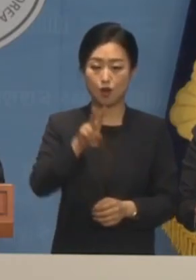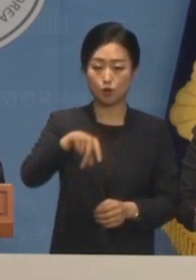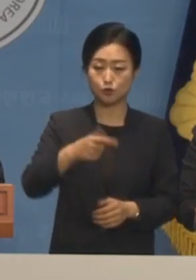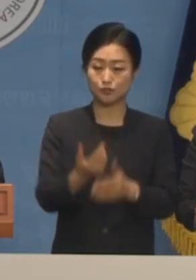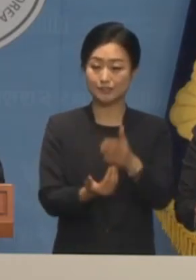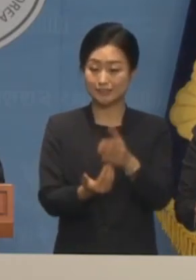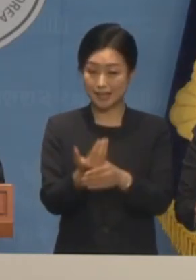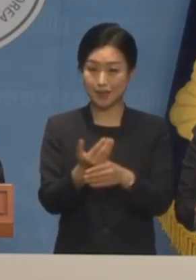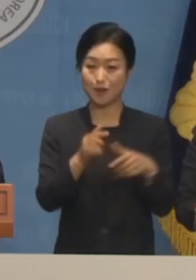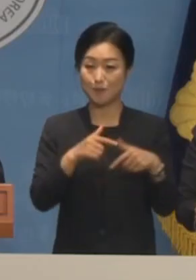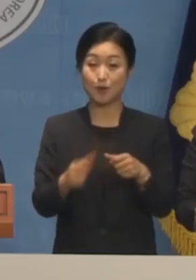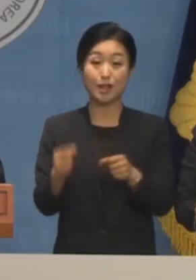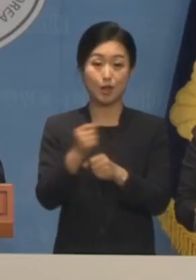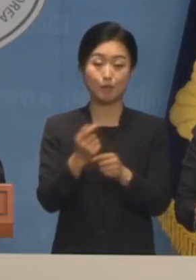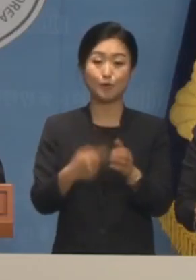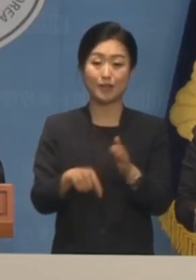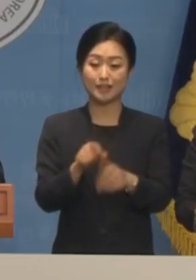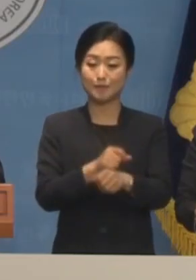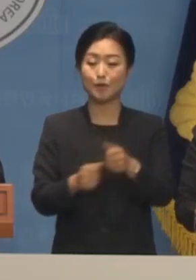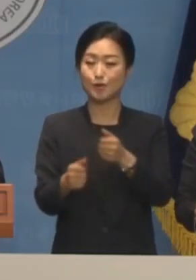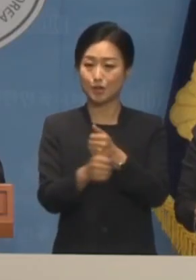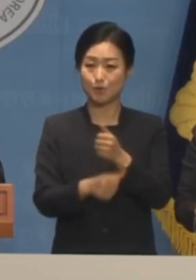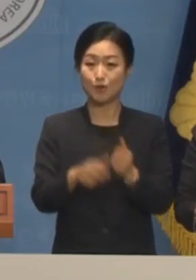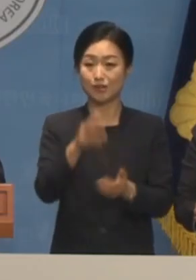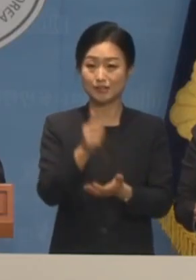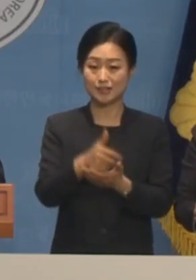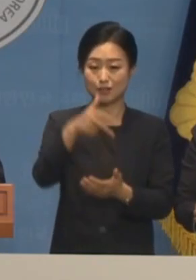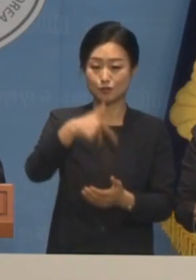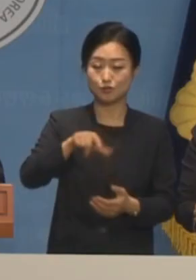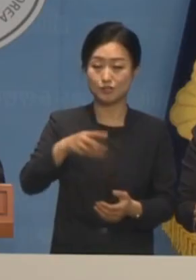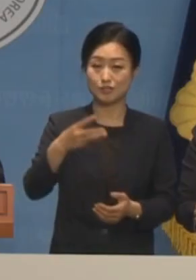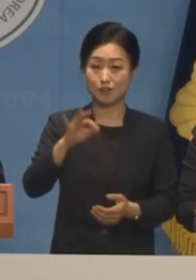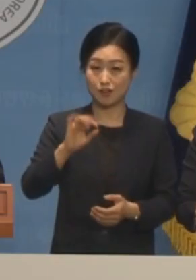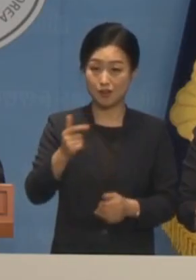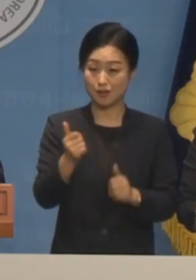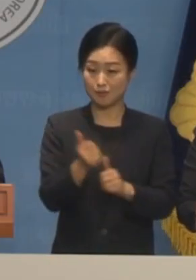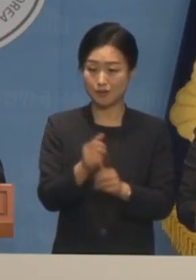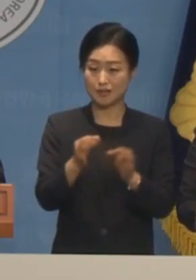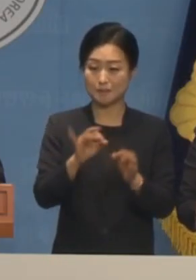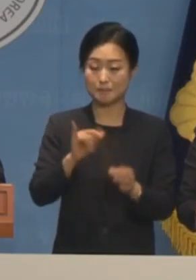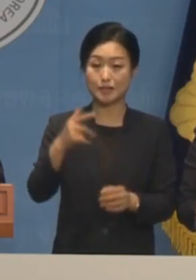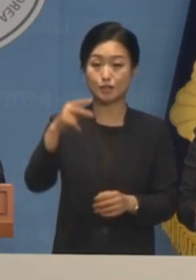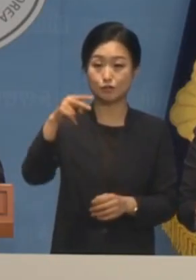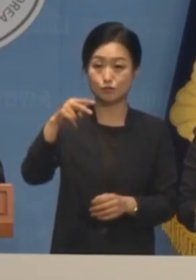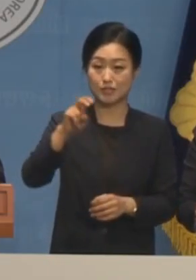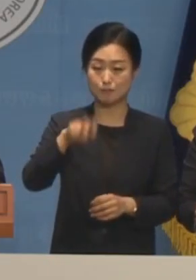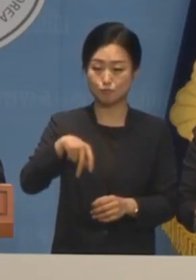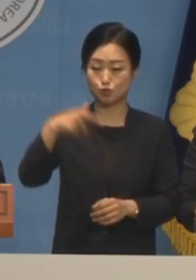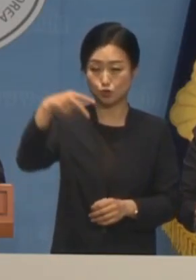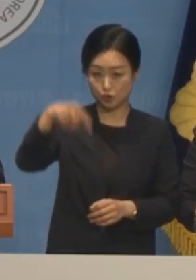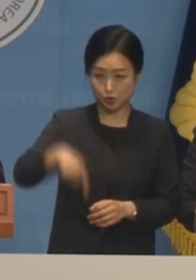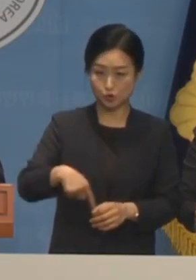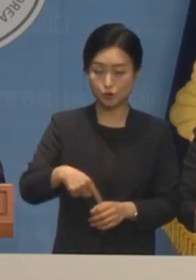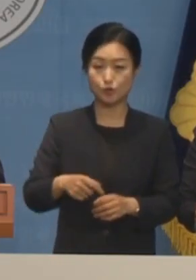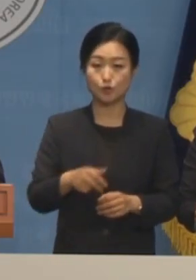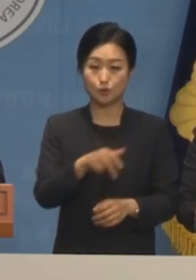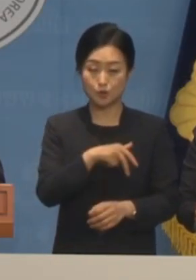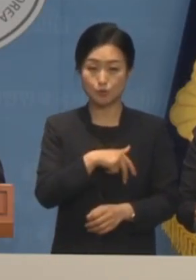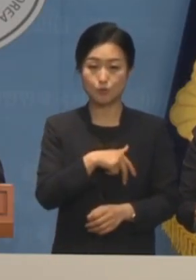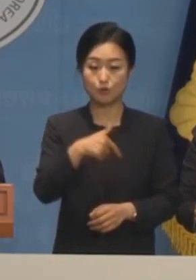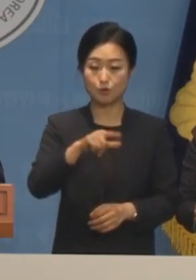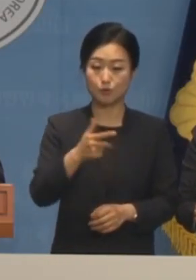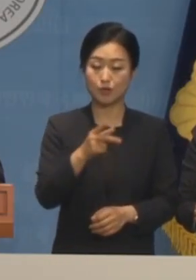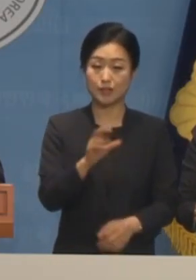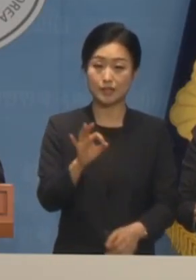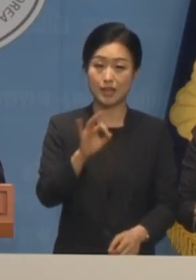규명과 명예 회복을 위한 특별위원회 위원장 주철현 부위원장 김민수 김문수 위원 권향엽 문금주